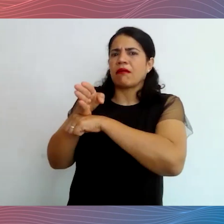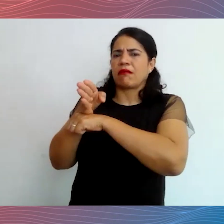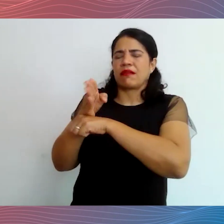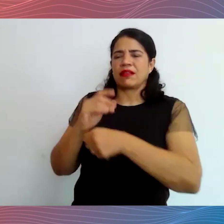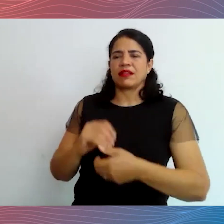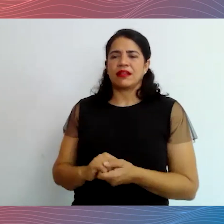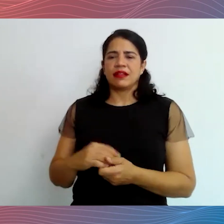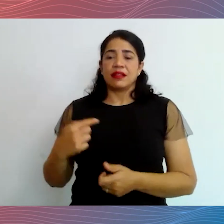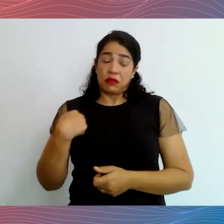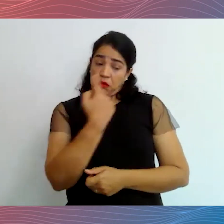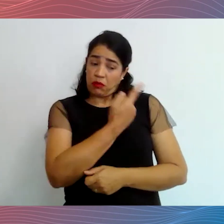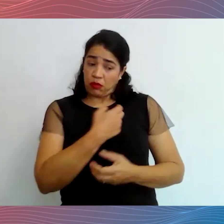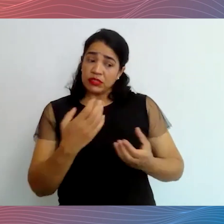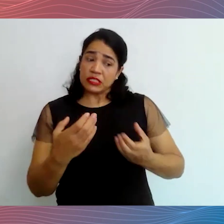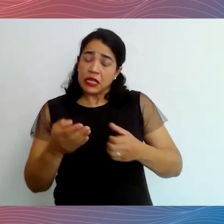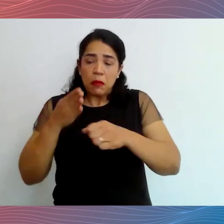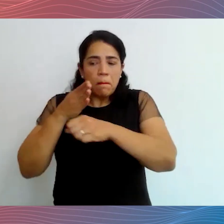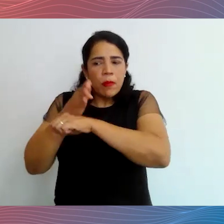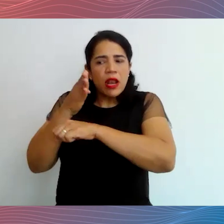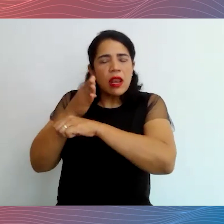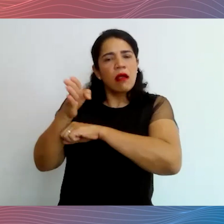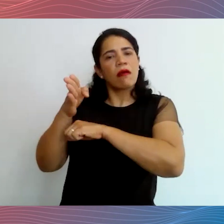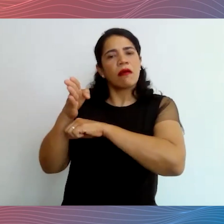no Cabo Verde e Guiné-Bissau.